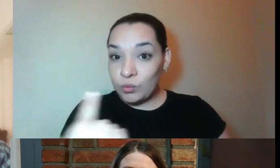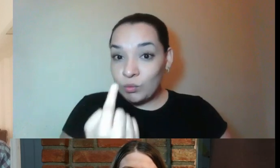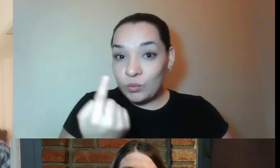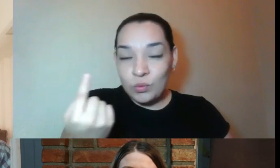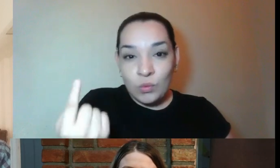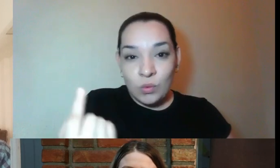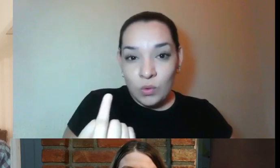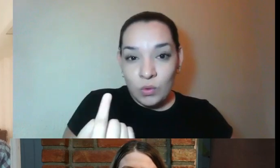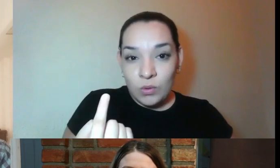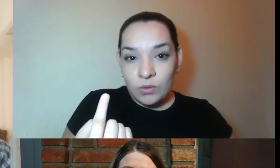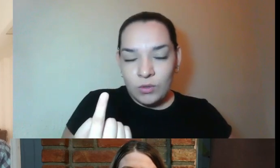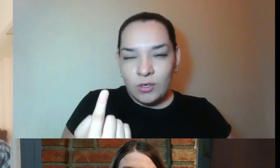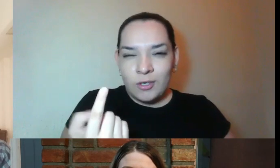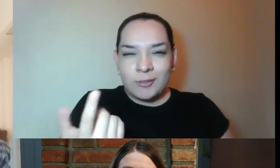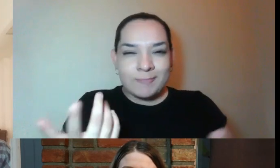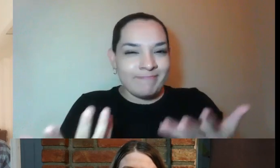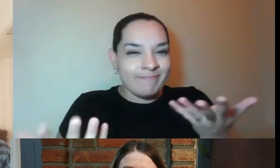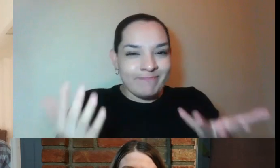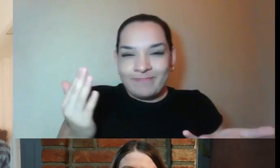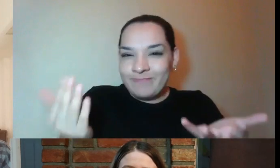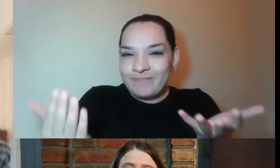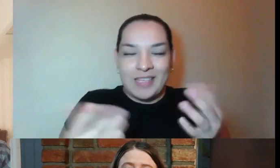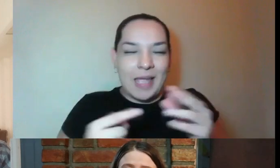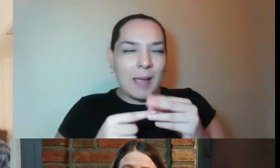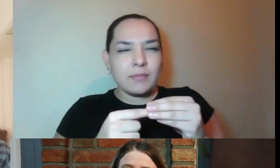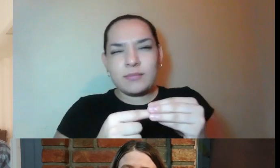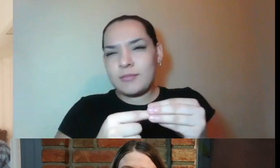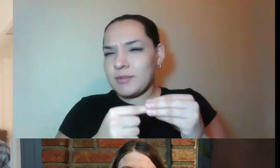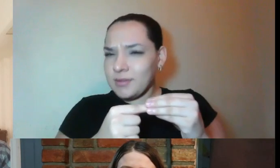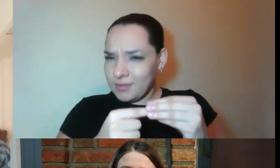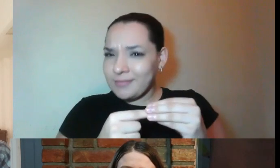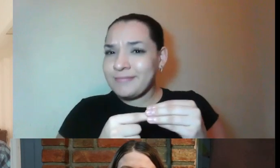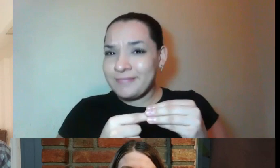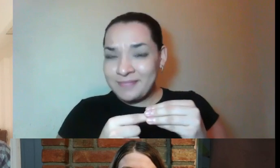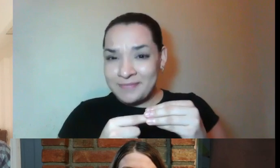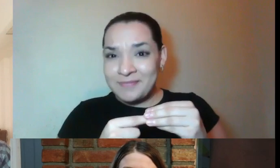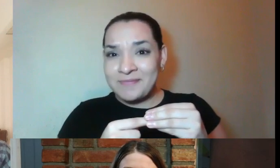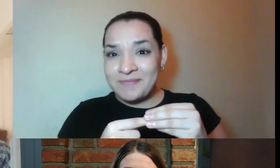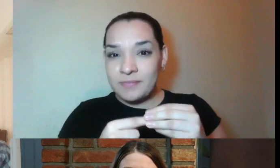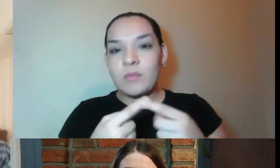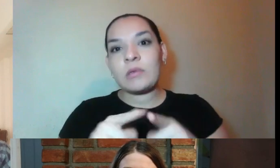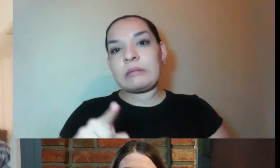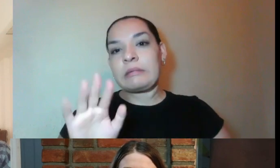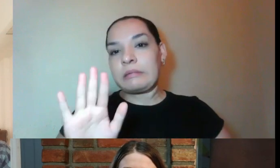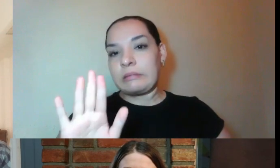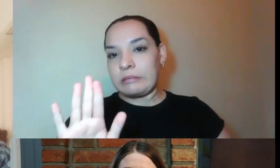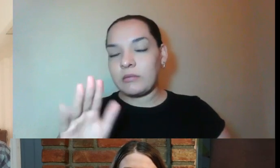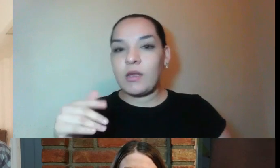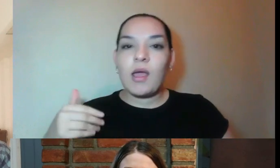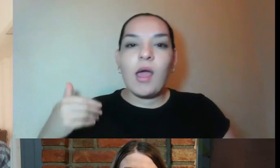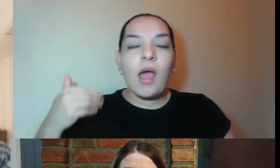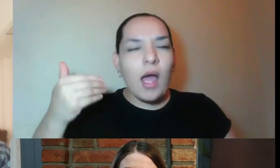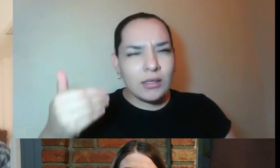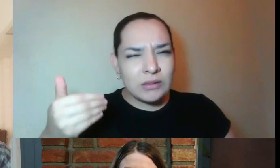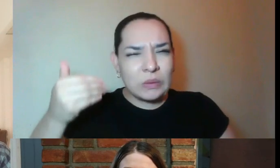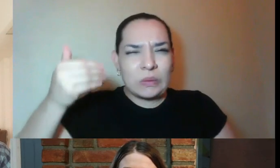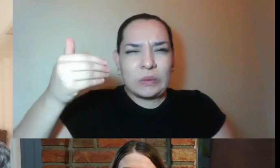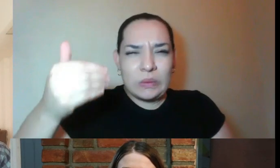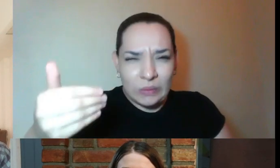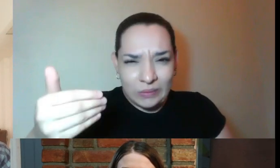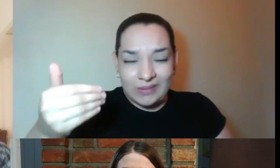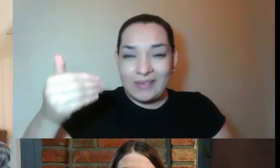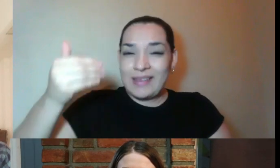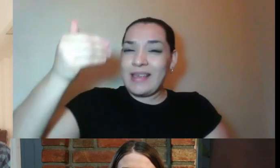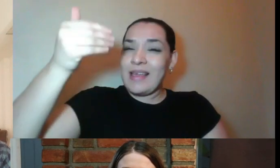solamente ha sido mágico, ha sido un producto de